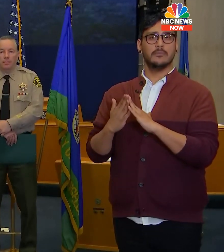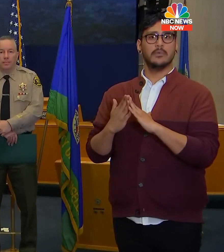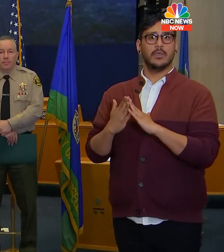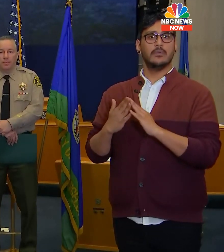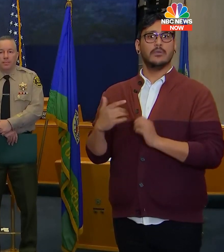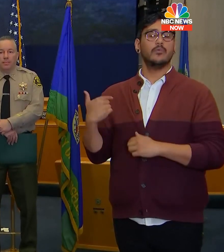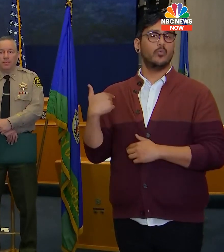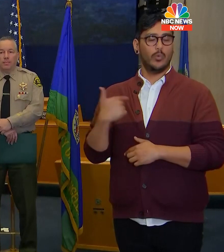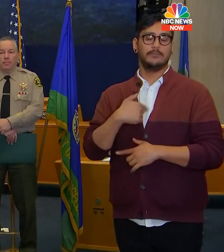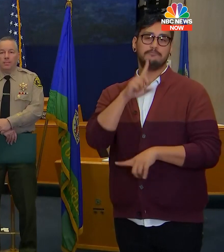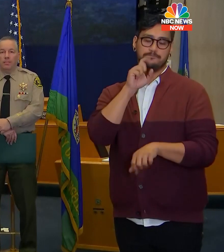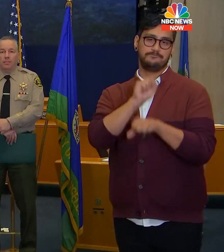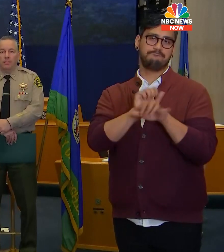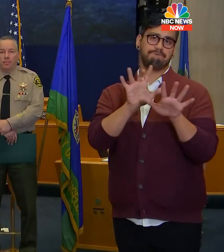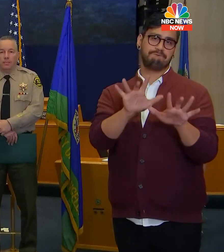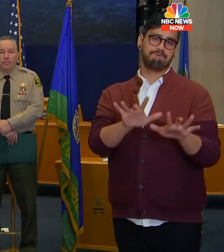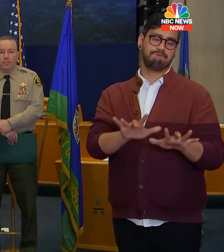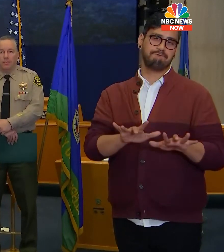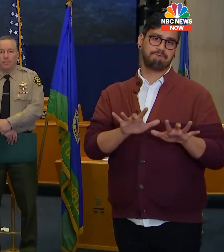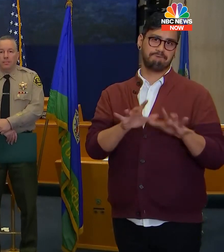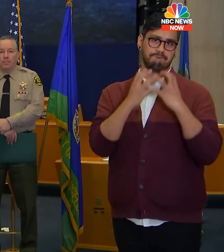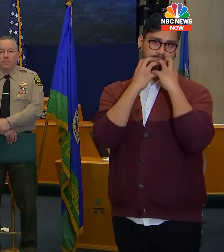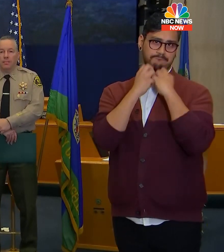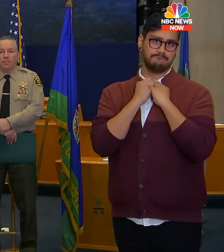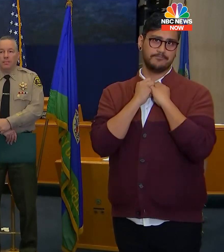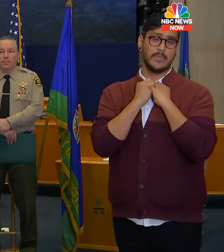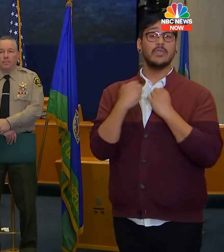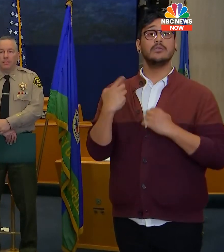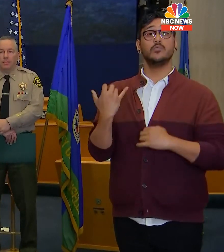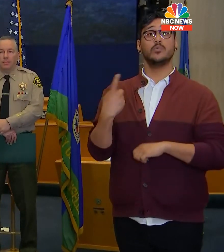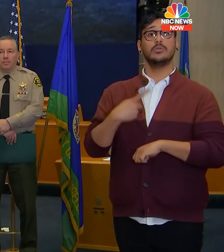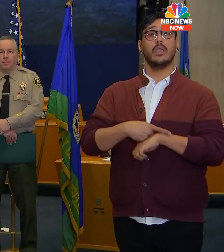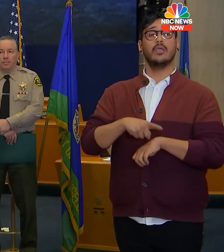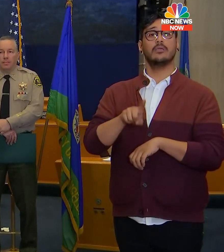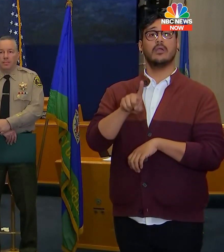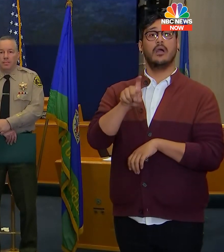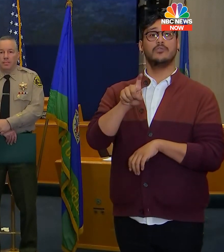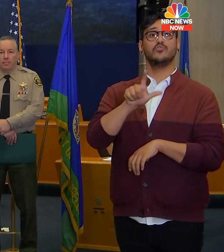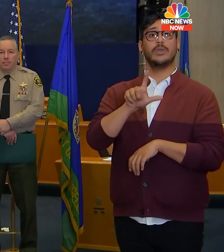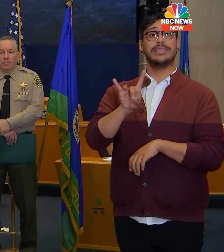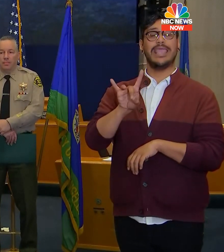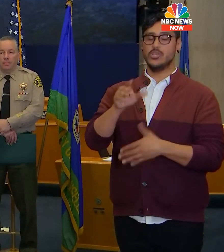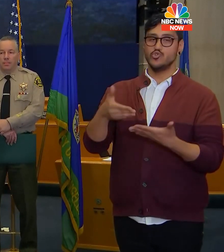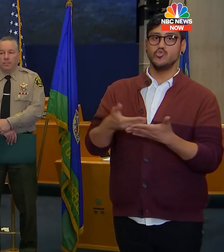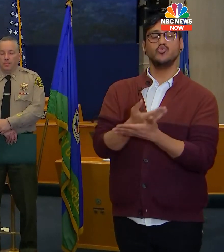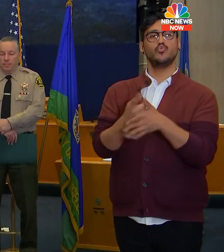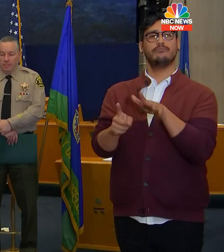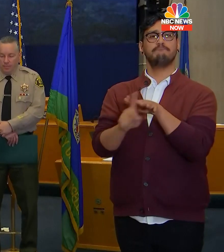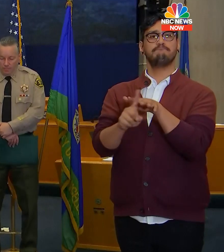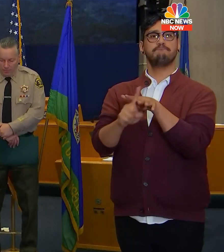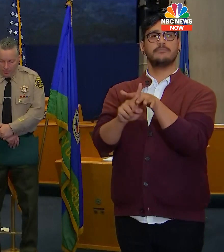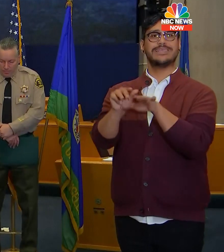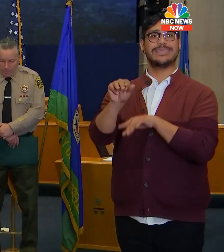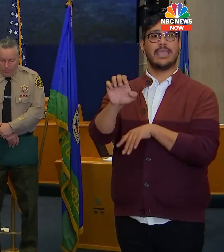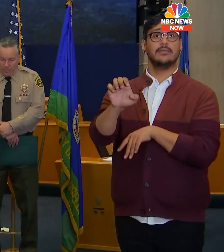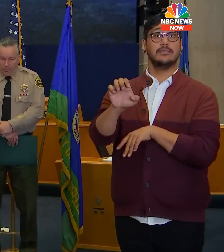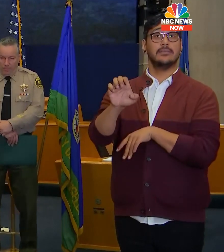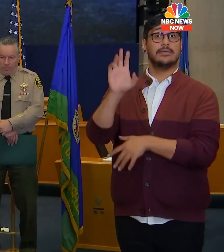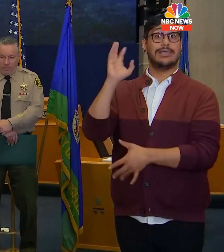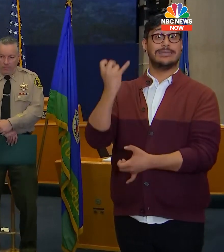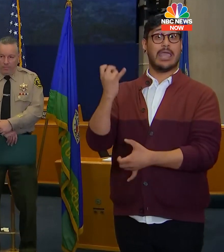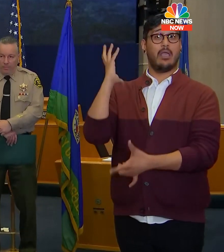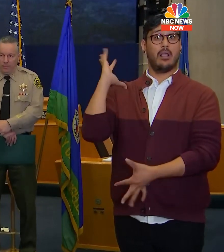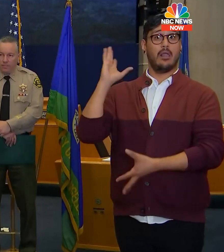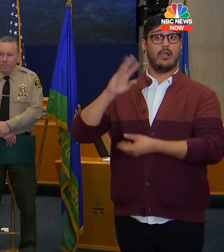su pena. Hoy estamos reportando 128 nuevos casos. El número total de casos